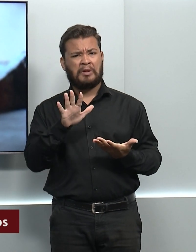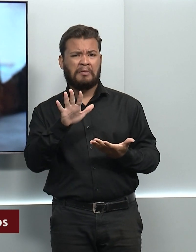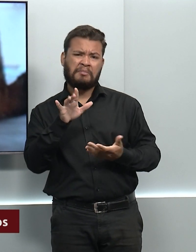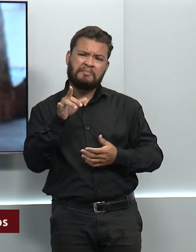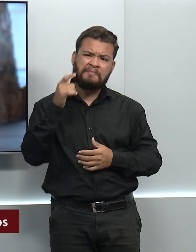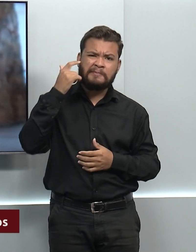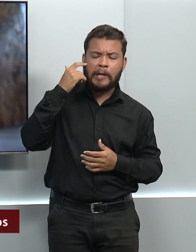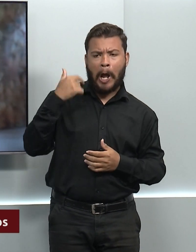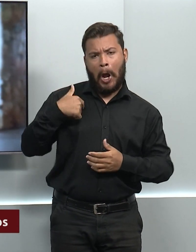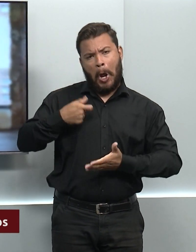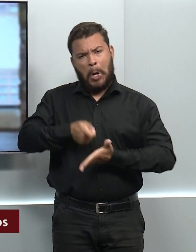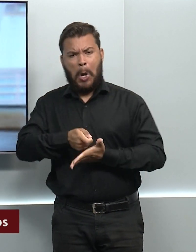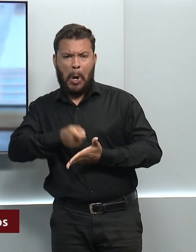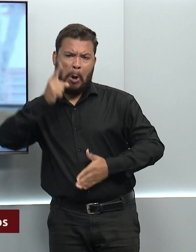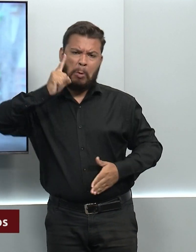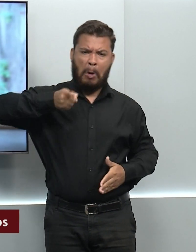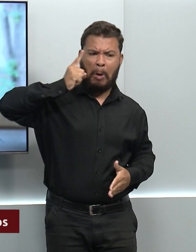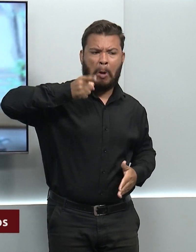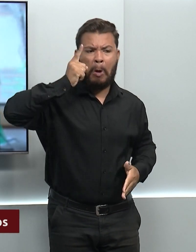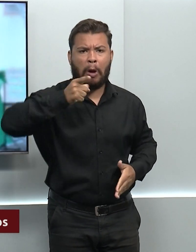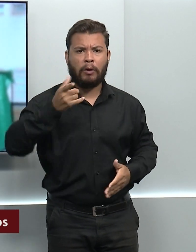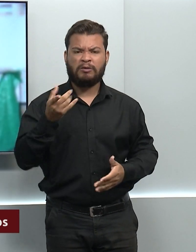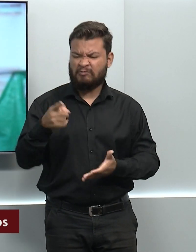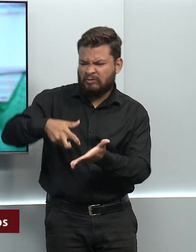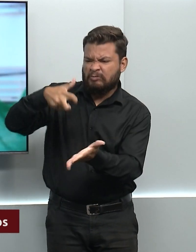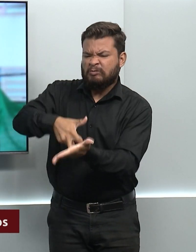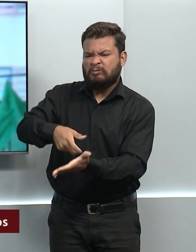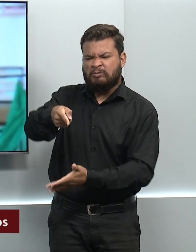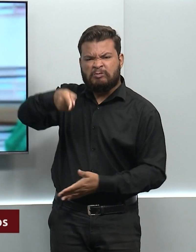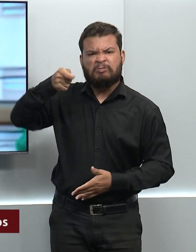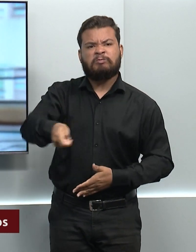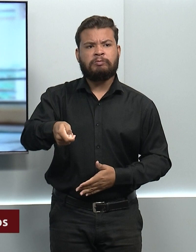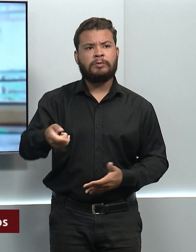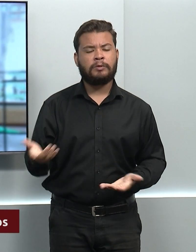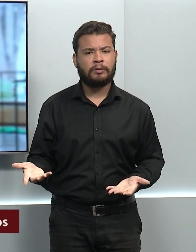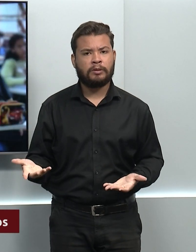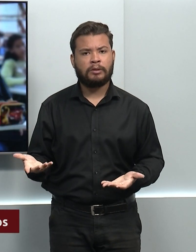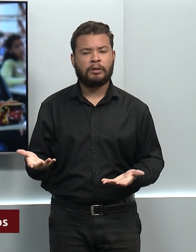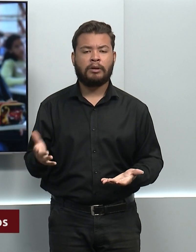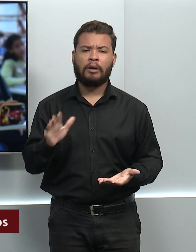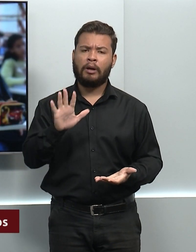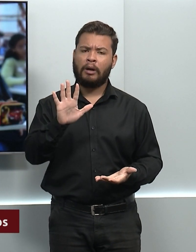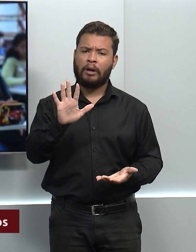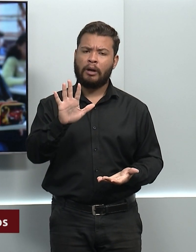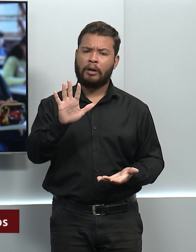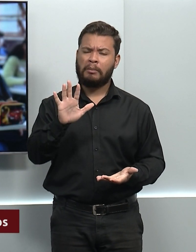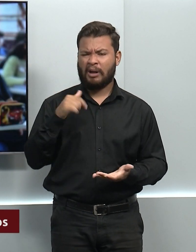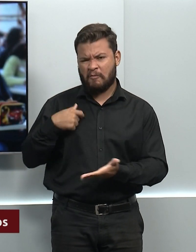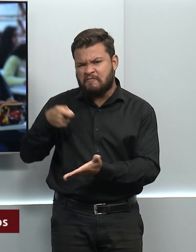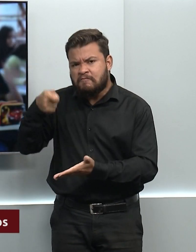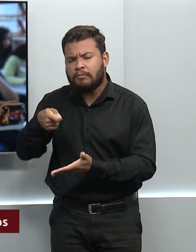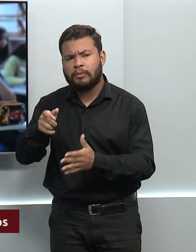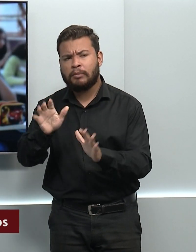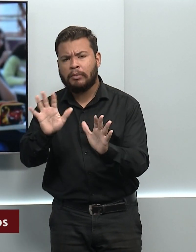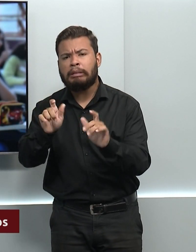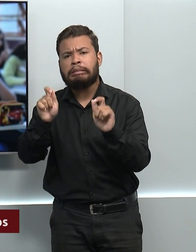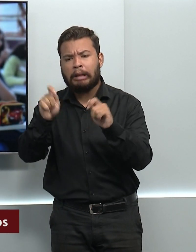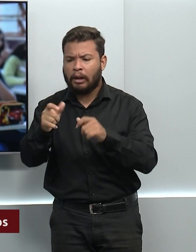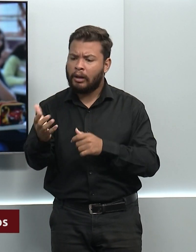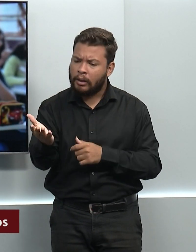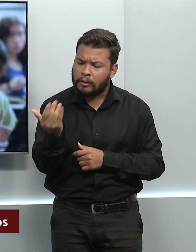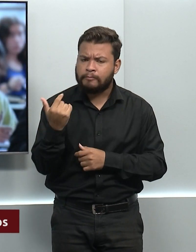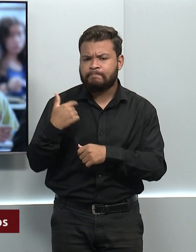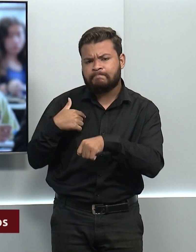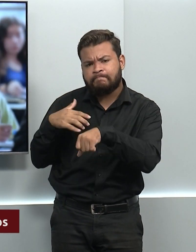de autoritarismo, seria o caso de punição, ou será que a gente pode negociar, né, uma